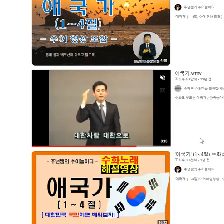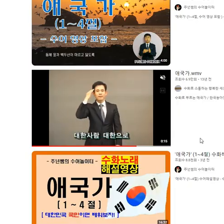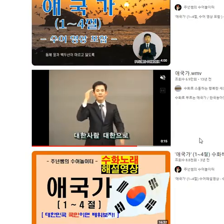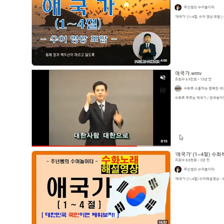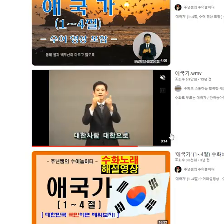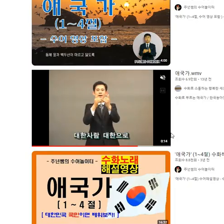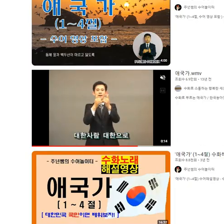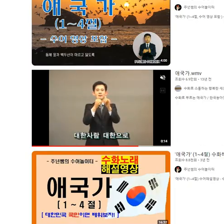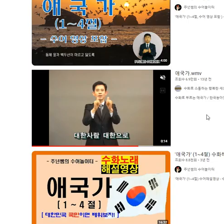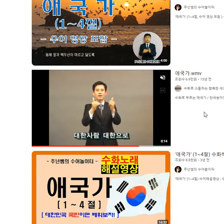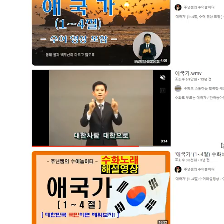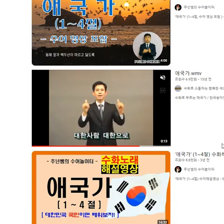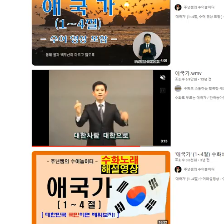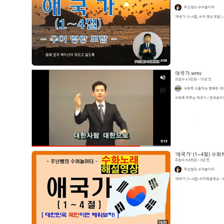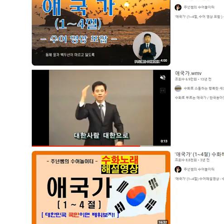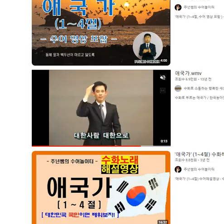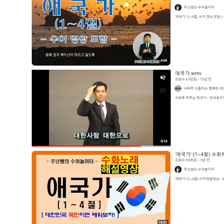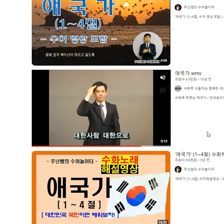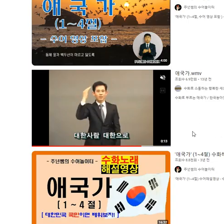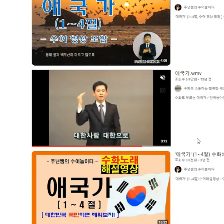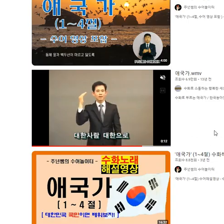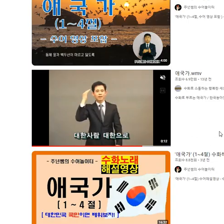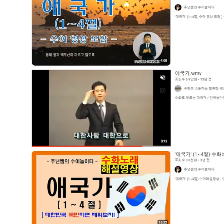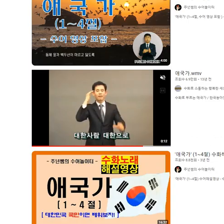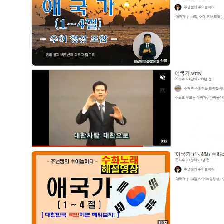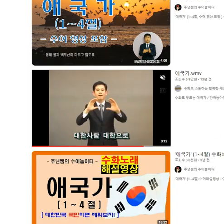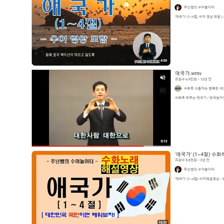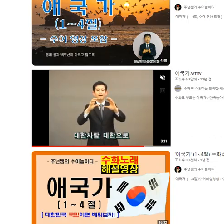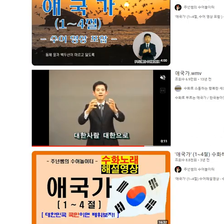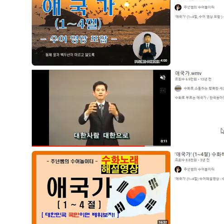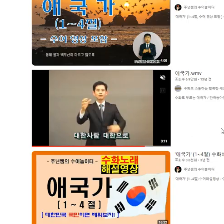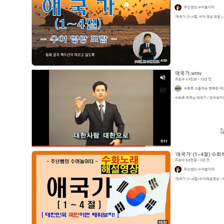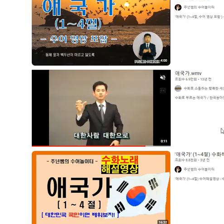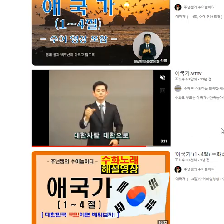도산 안창호 선생께서 작사하셨다라고 하는 게